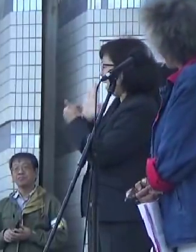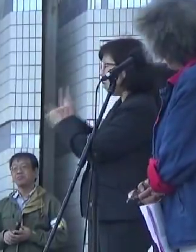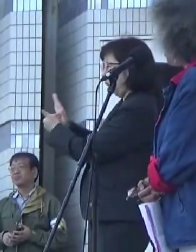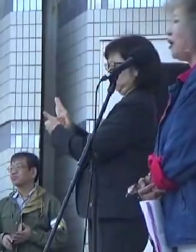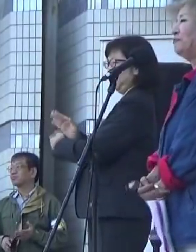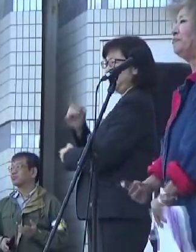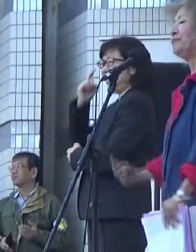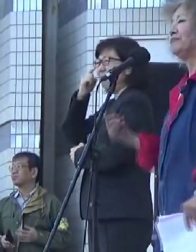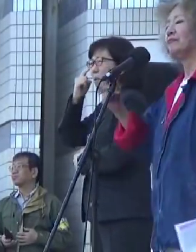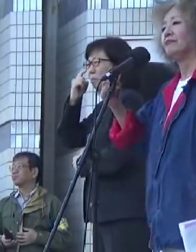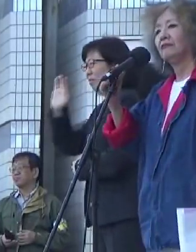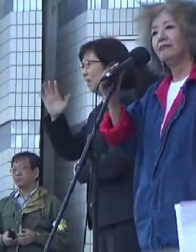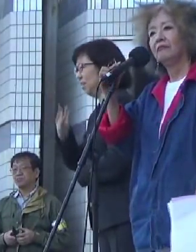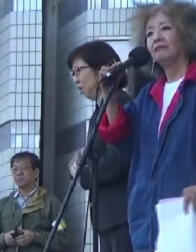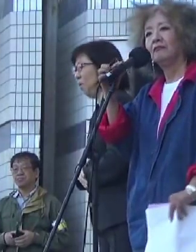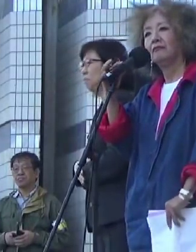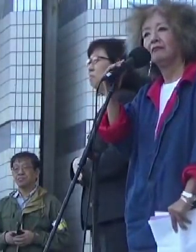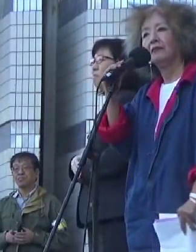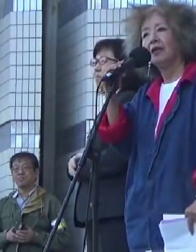から思うんだけど、